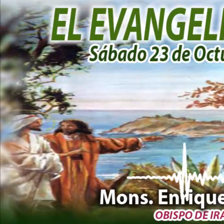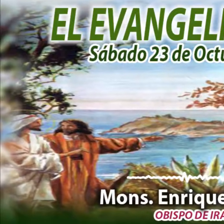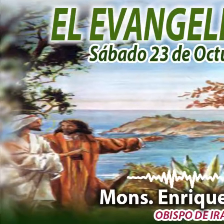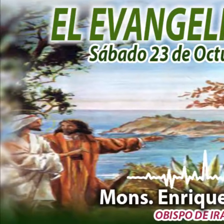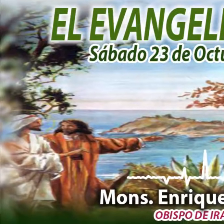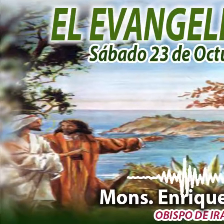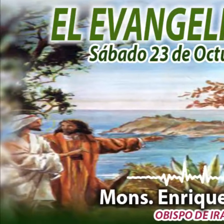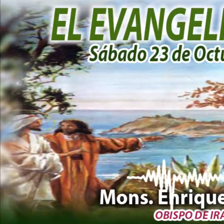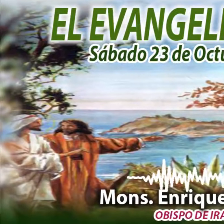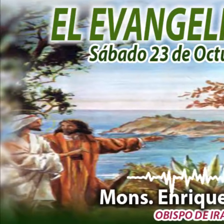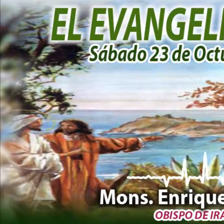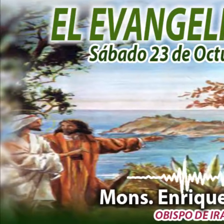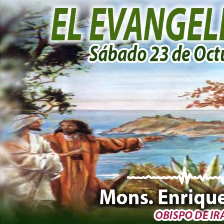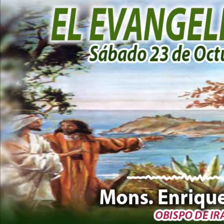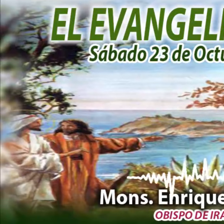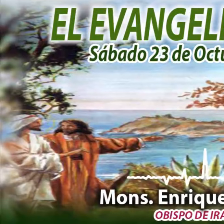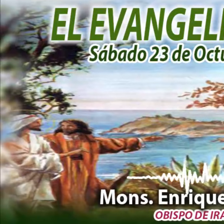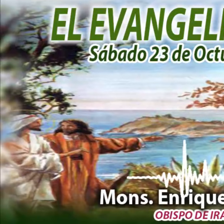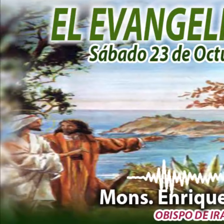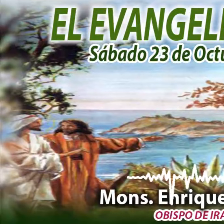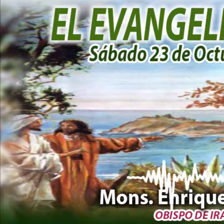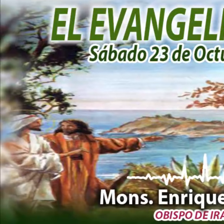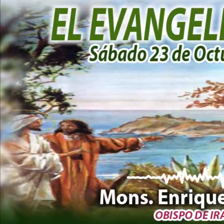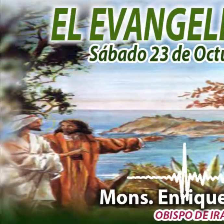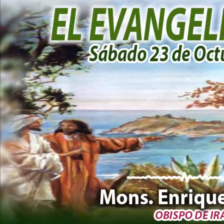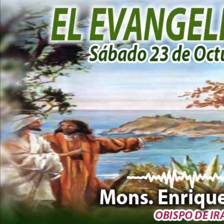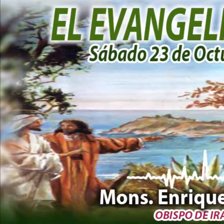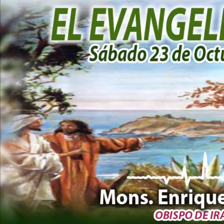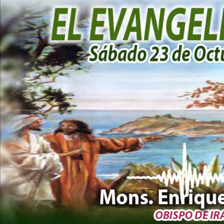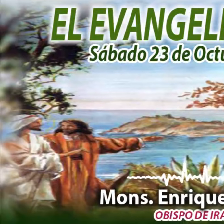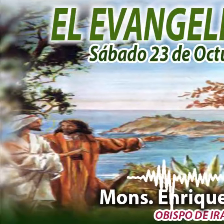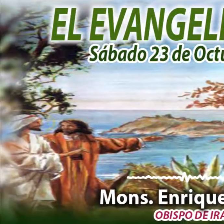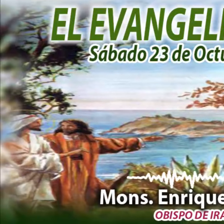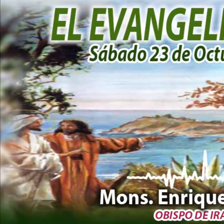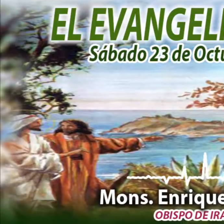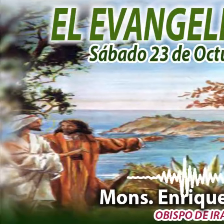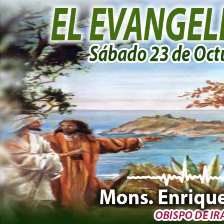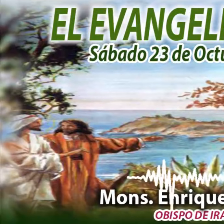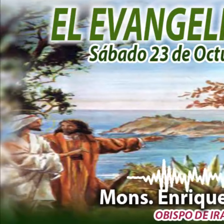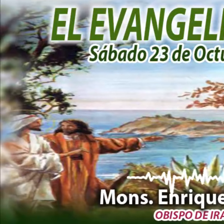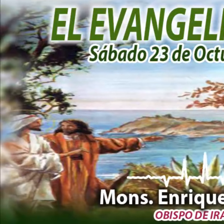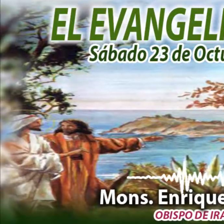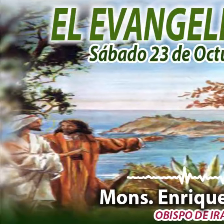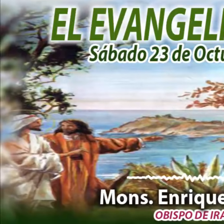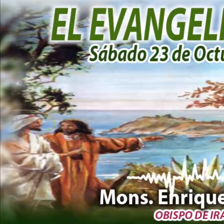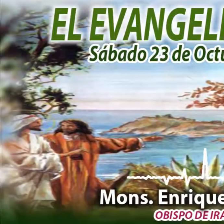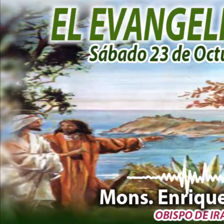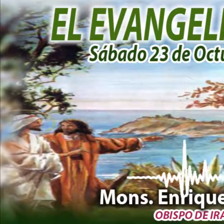dispuso Dios en su sabiduría revelarse a sí mismo y dar a conocer el misterio de su voluntad.